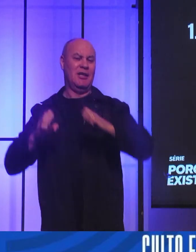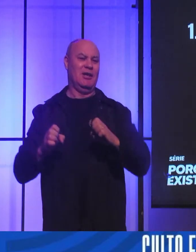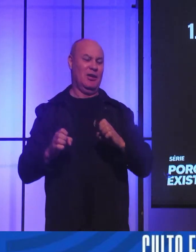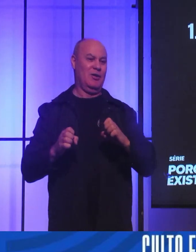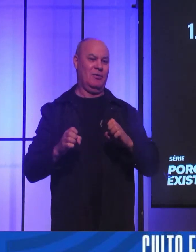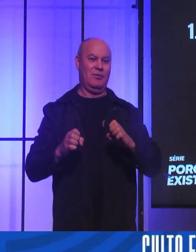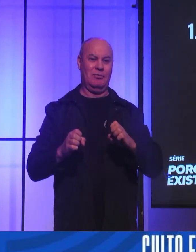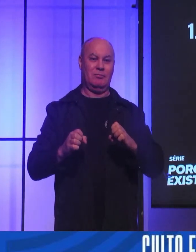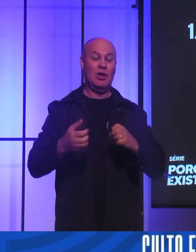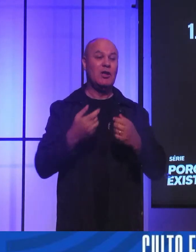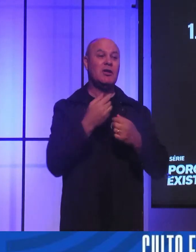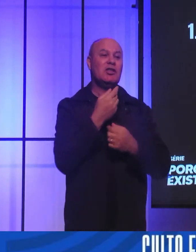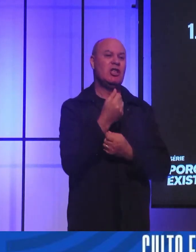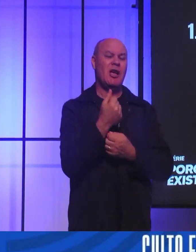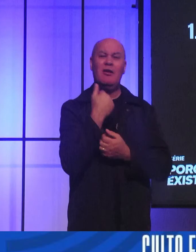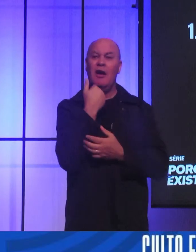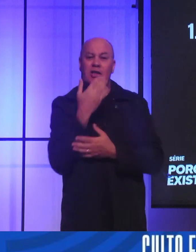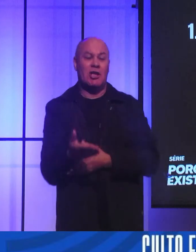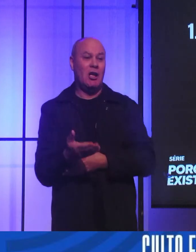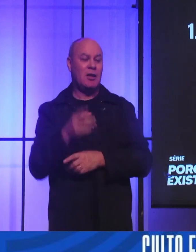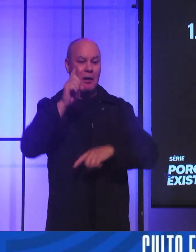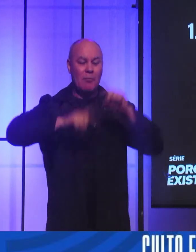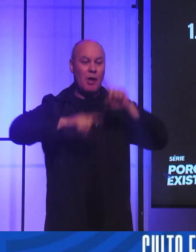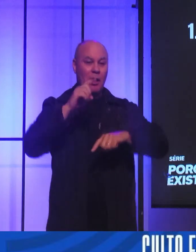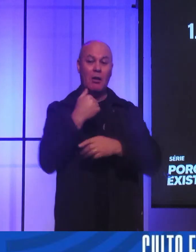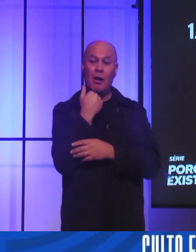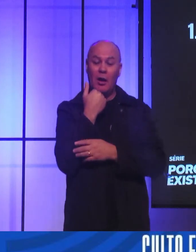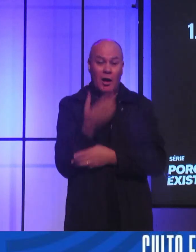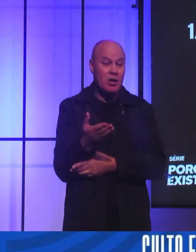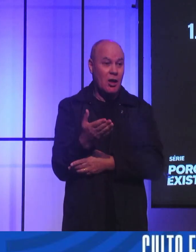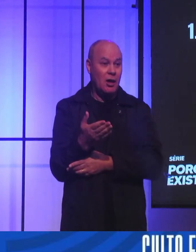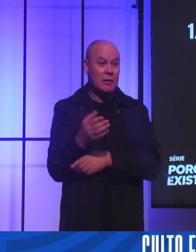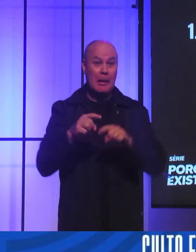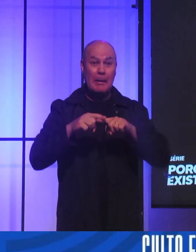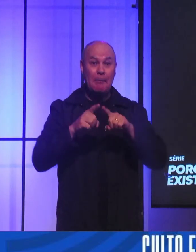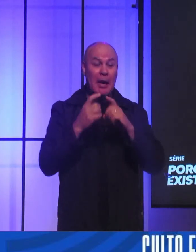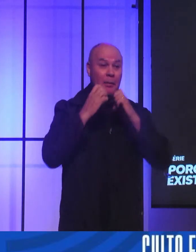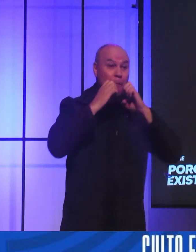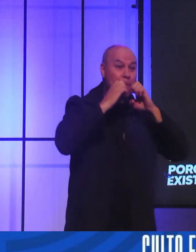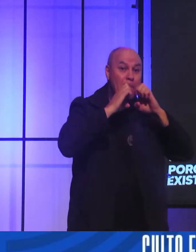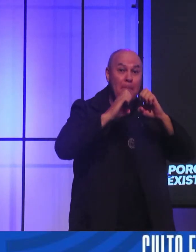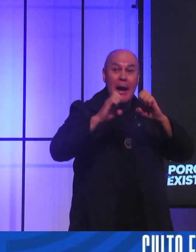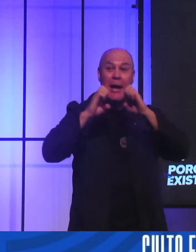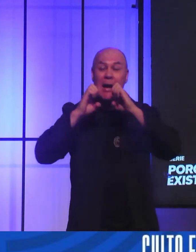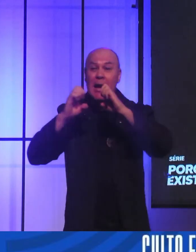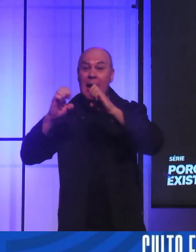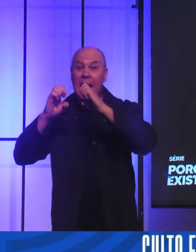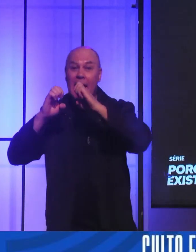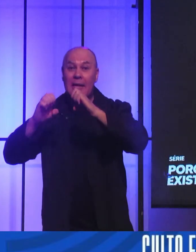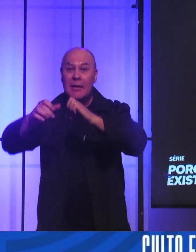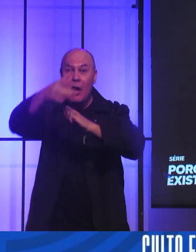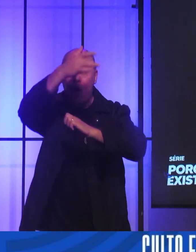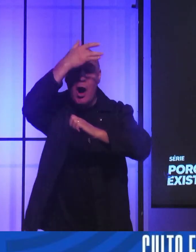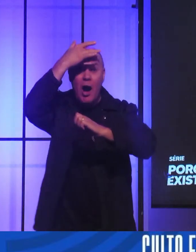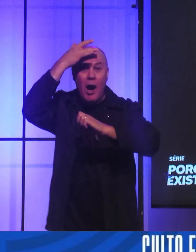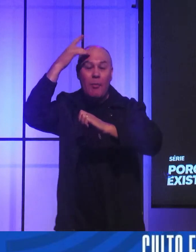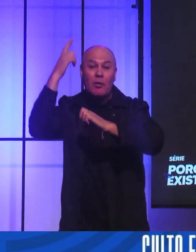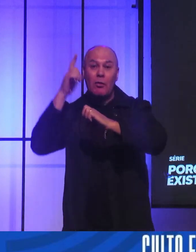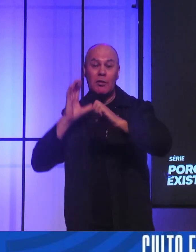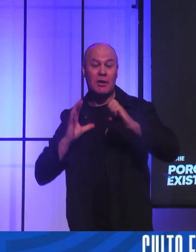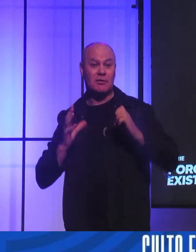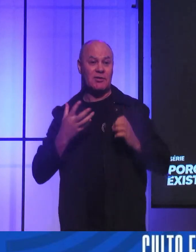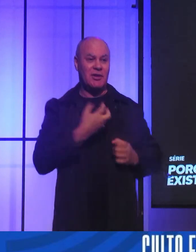para sempre. É que você levá-lo a compreender o amor de Deus. Porque, gente,